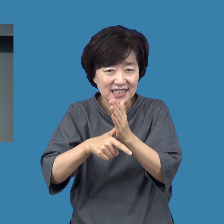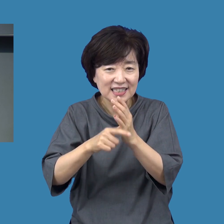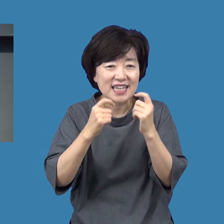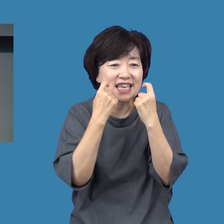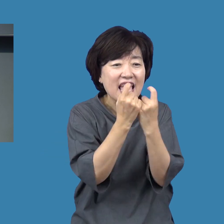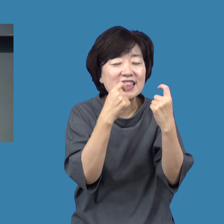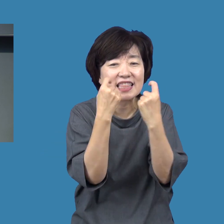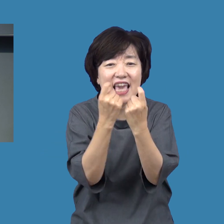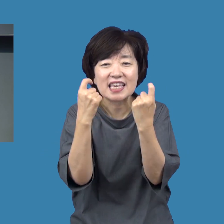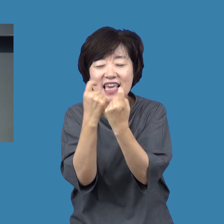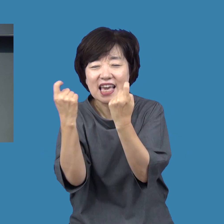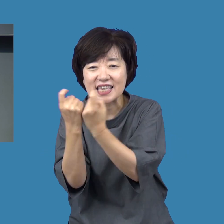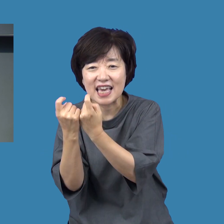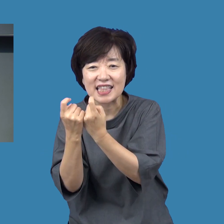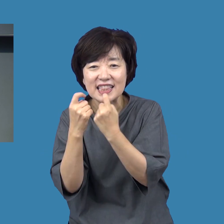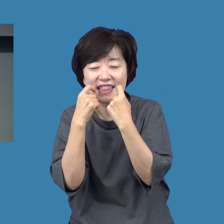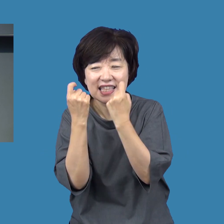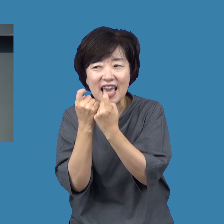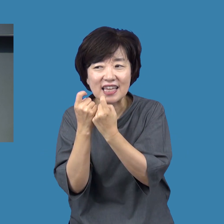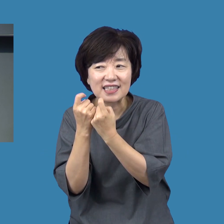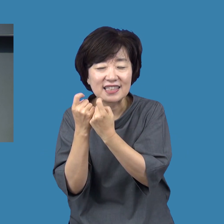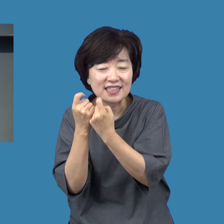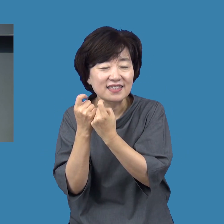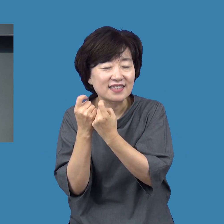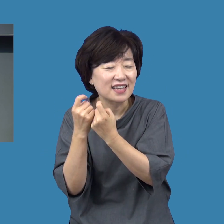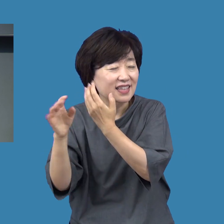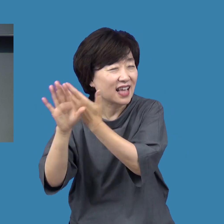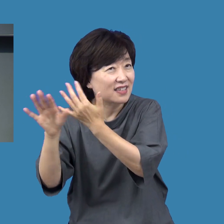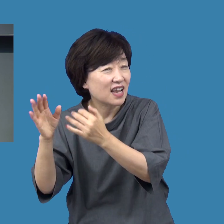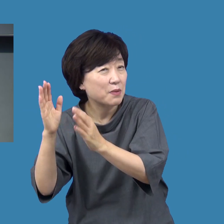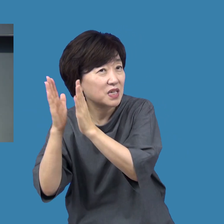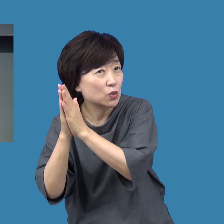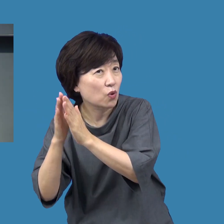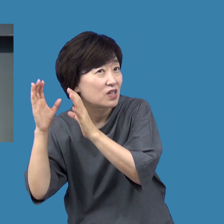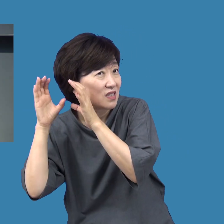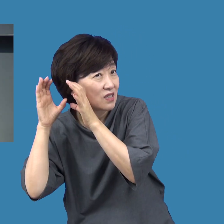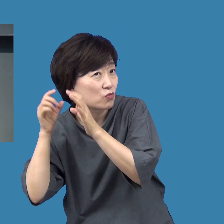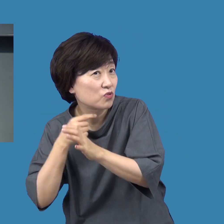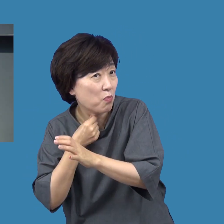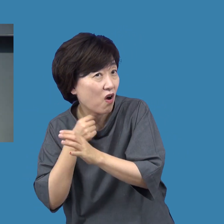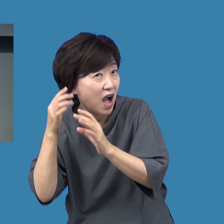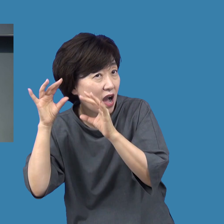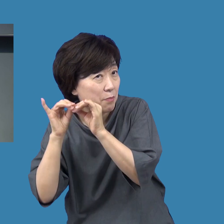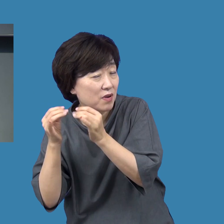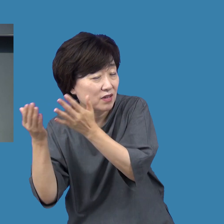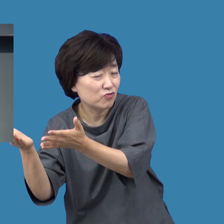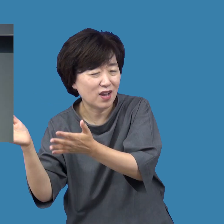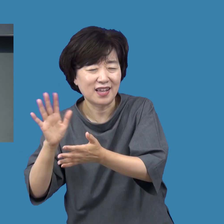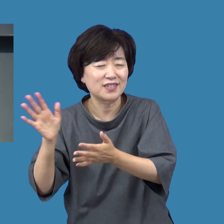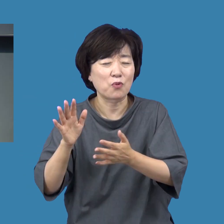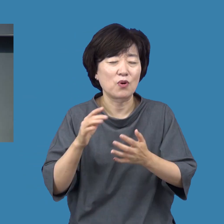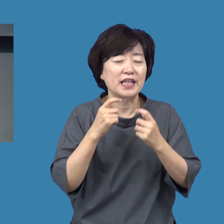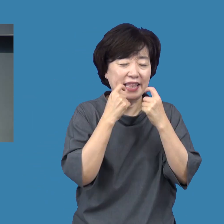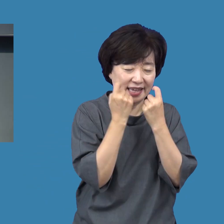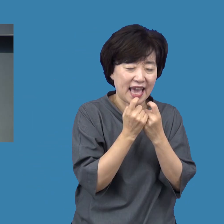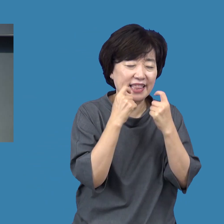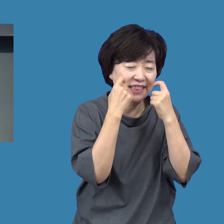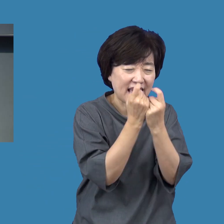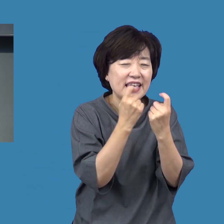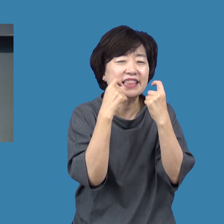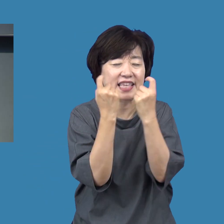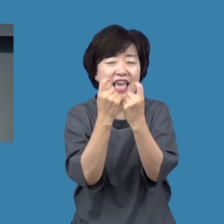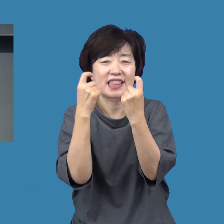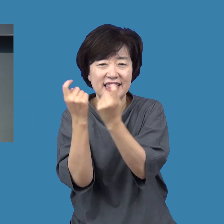이게 딴 사람 기도 듣자는 얘기가 아니잖아. 딴 사람 기도를 듣고 아멘으로 합치자는 게 아니잖아요. 우리 각 사람이